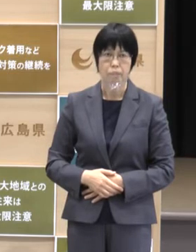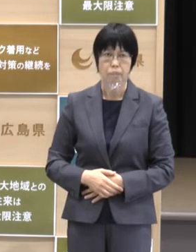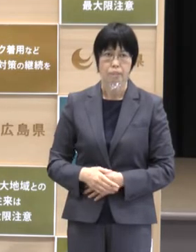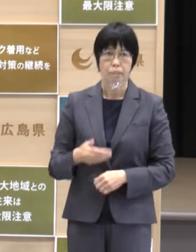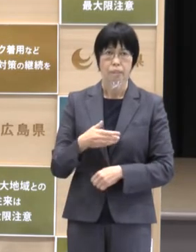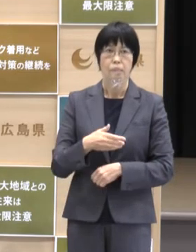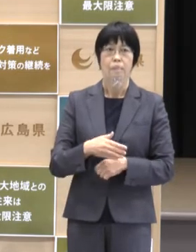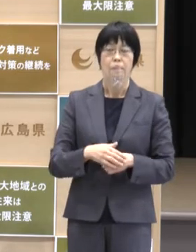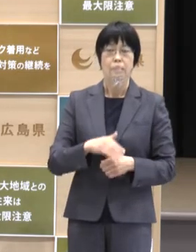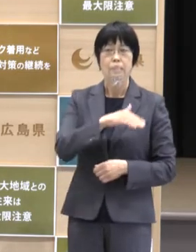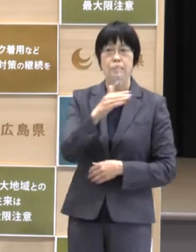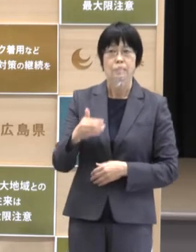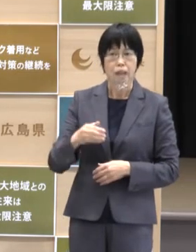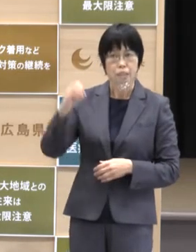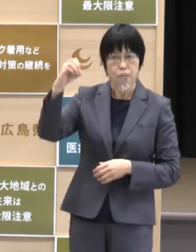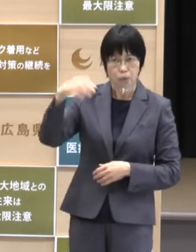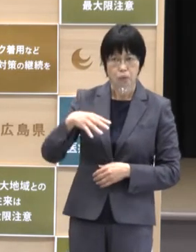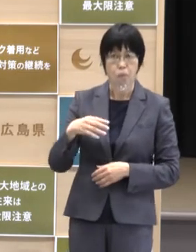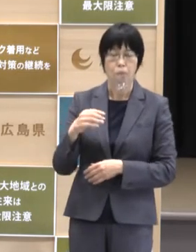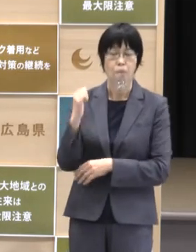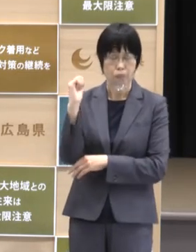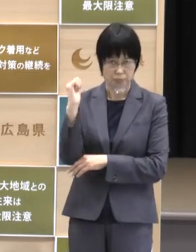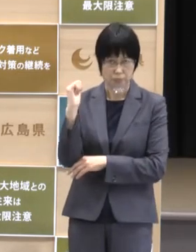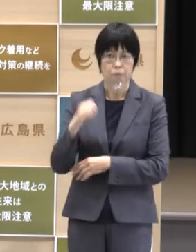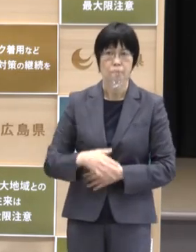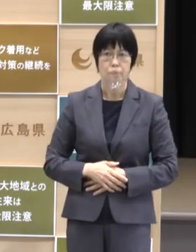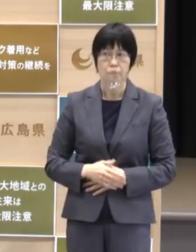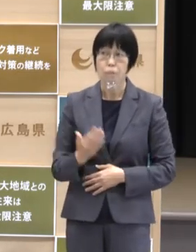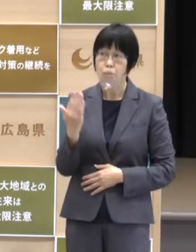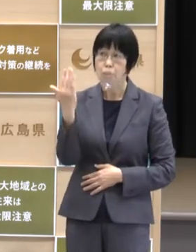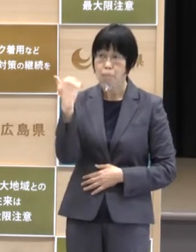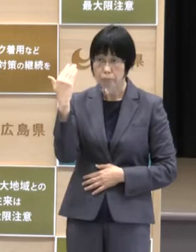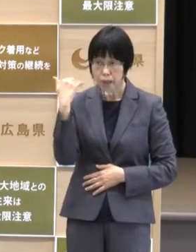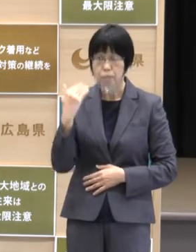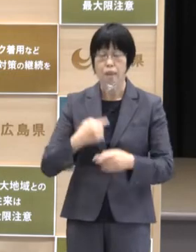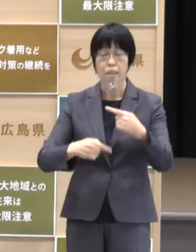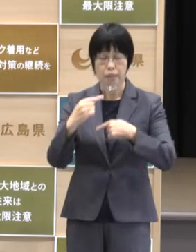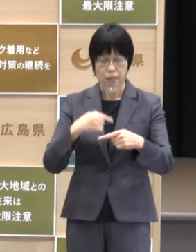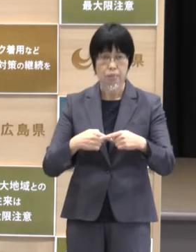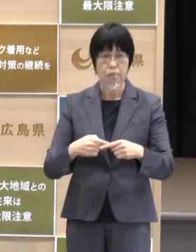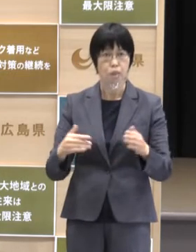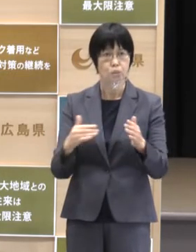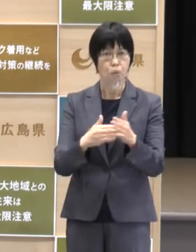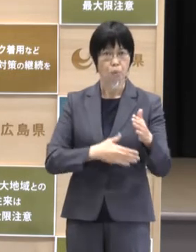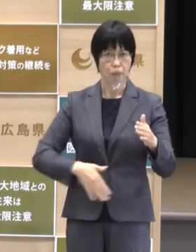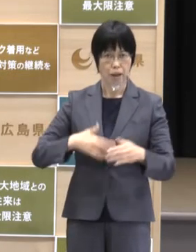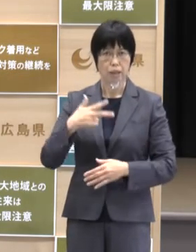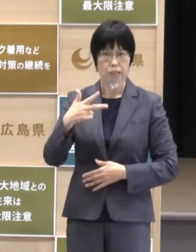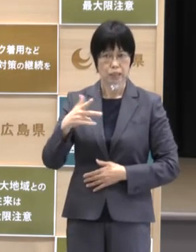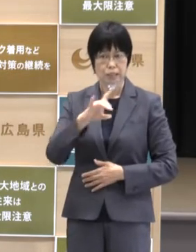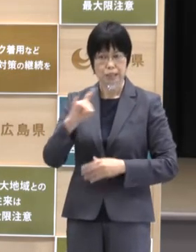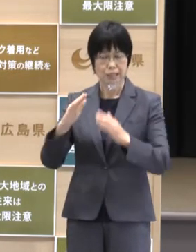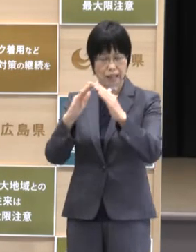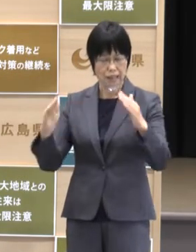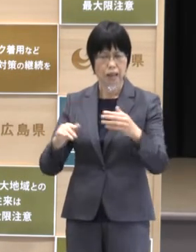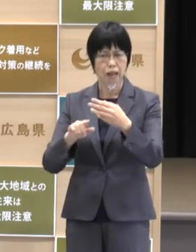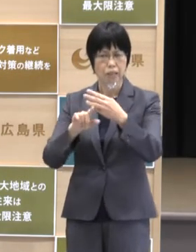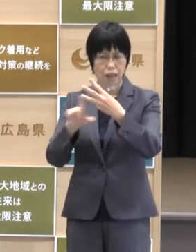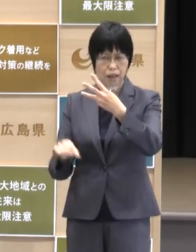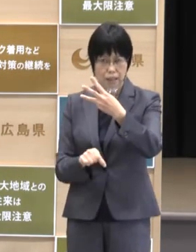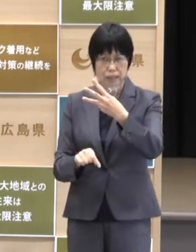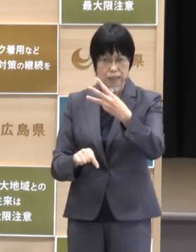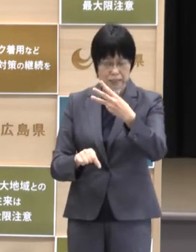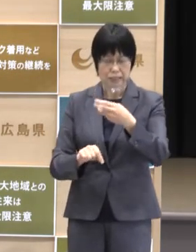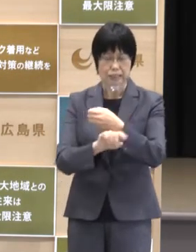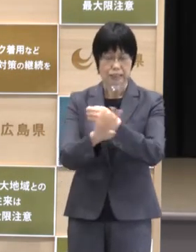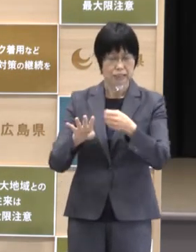島根の参院長執行者の進藤と申します。ちょっと前の話ですけれども、庄原市さんの市議会が3月に原発再稼